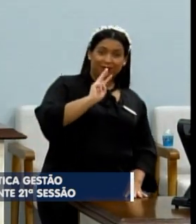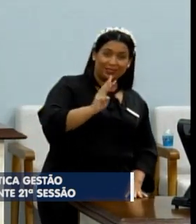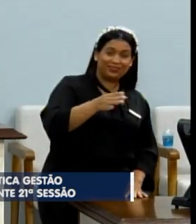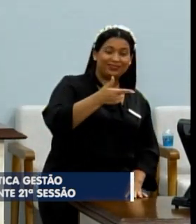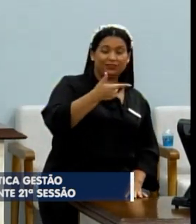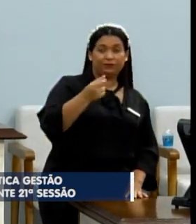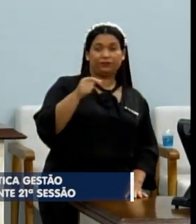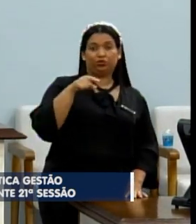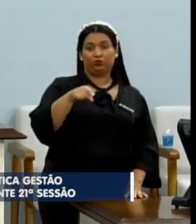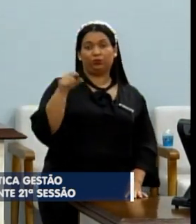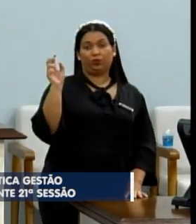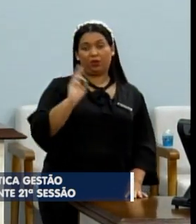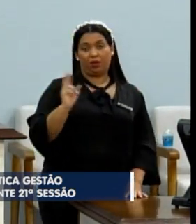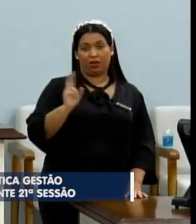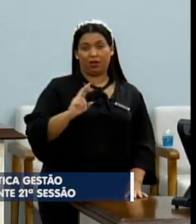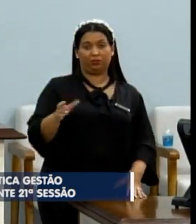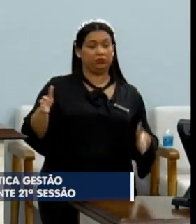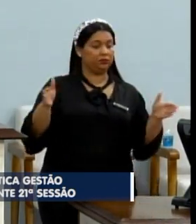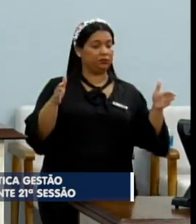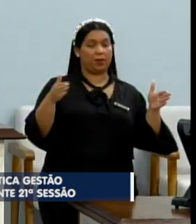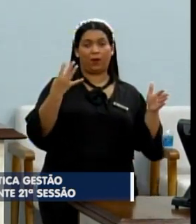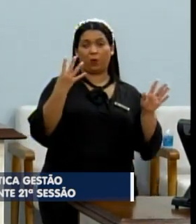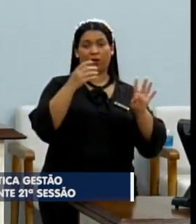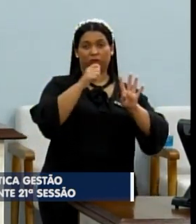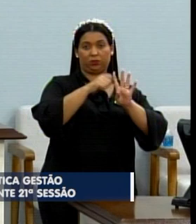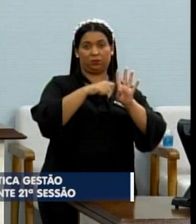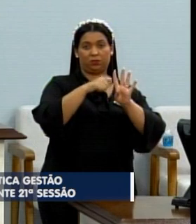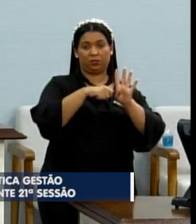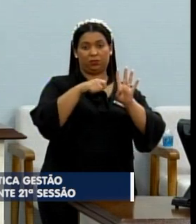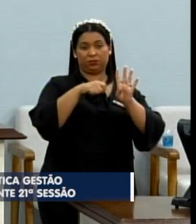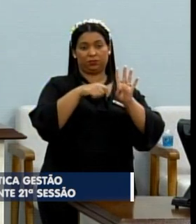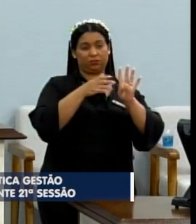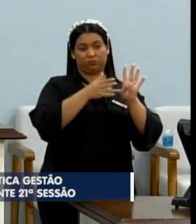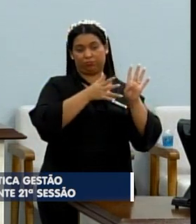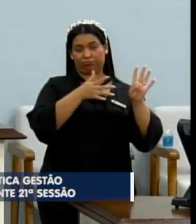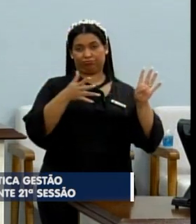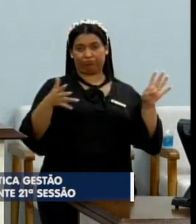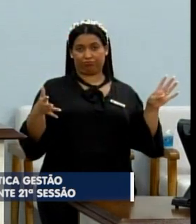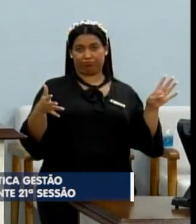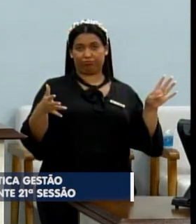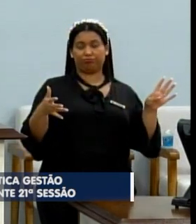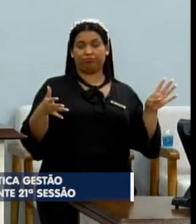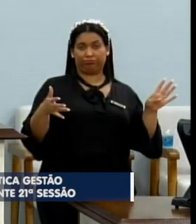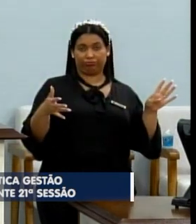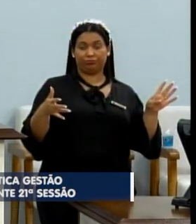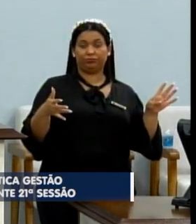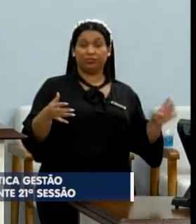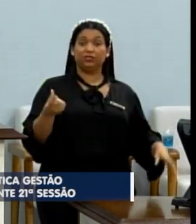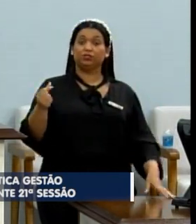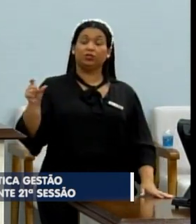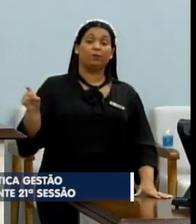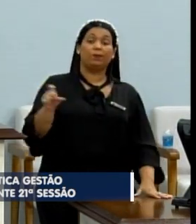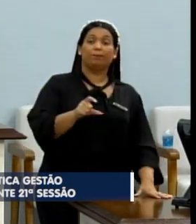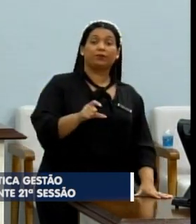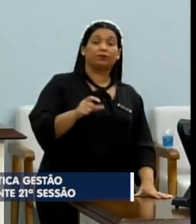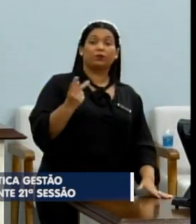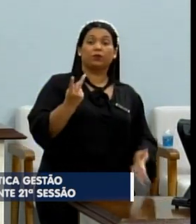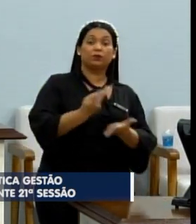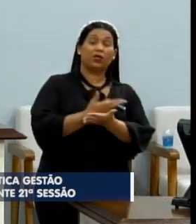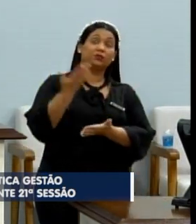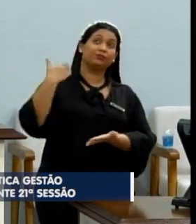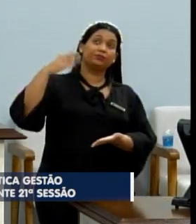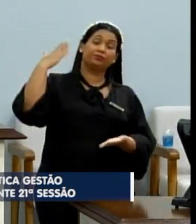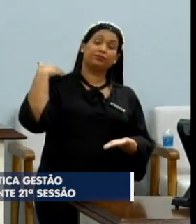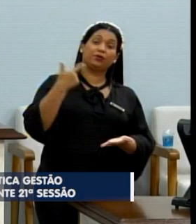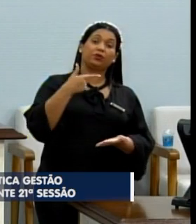reais Nesses últimos quatro cinco meses essa política de transferência para atenção básica acontece desde 2019